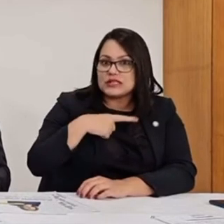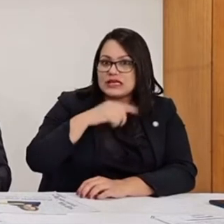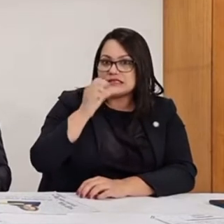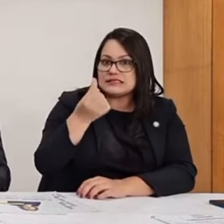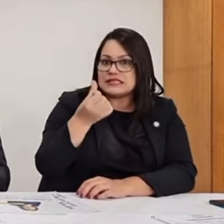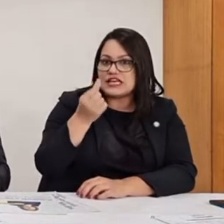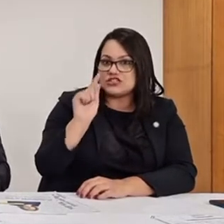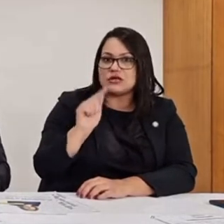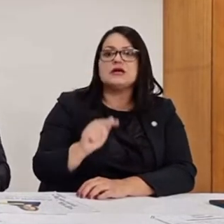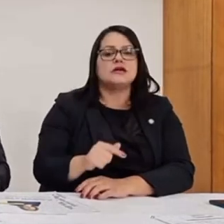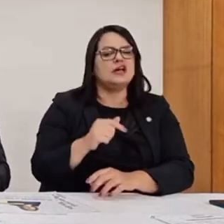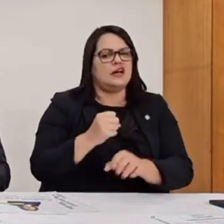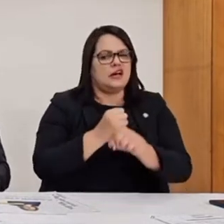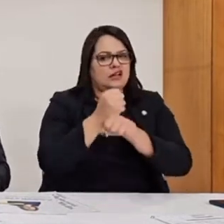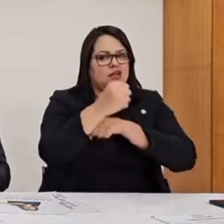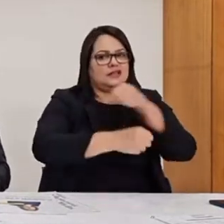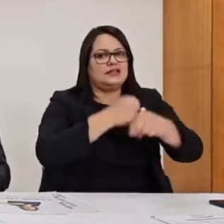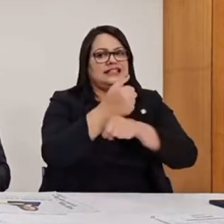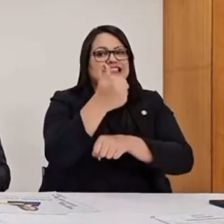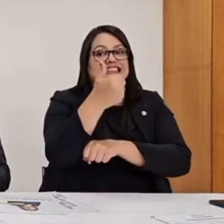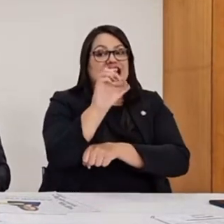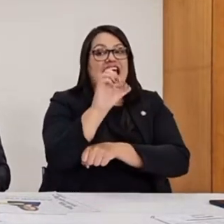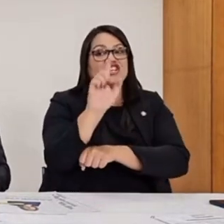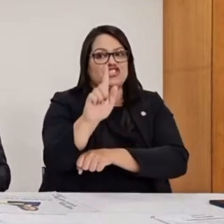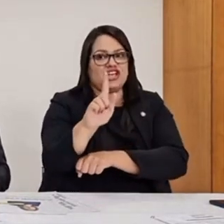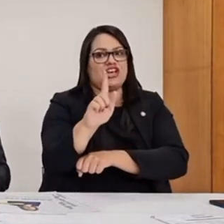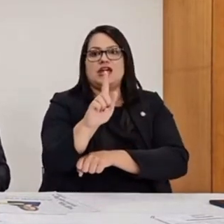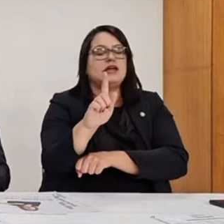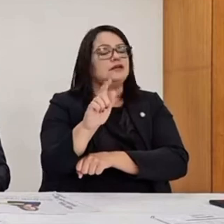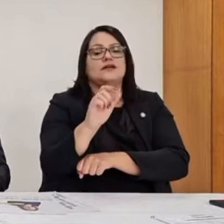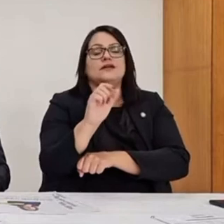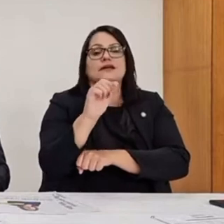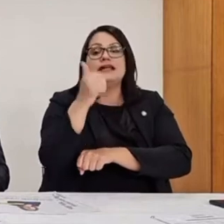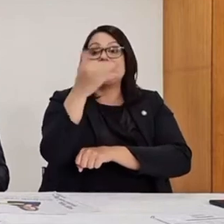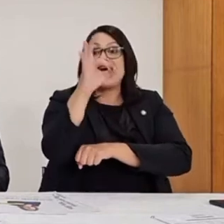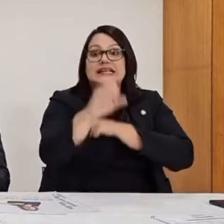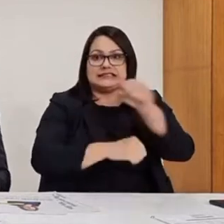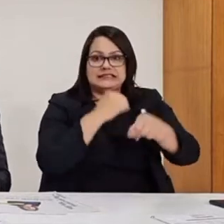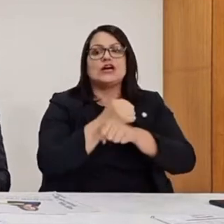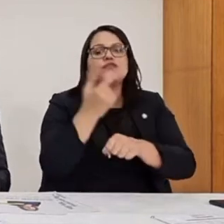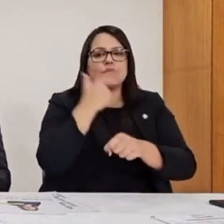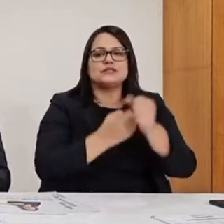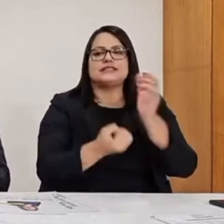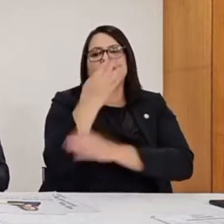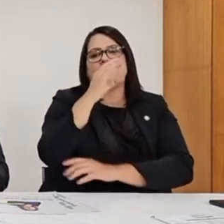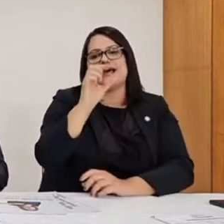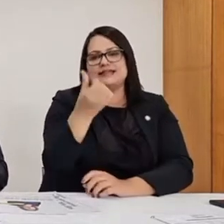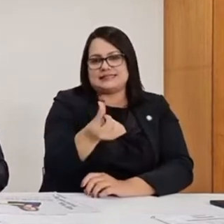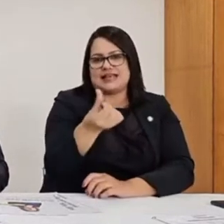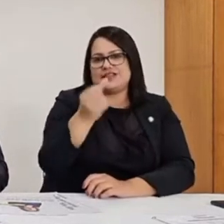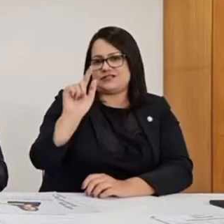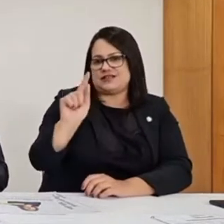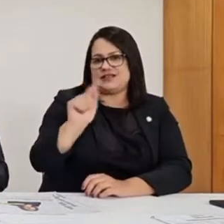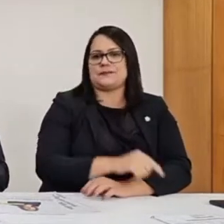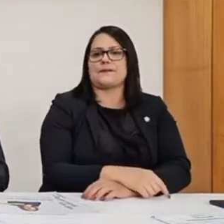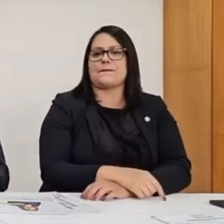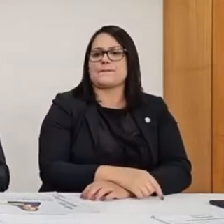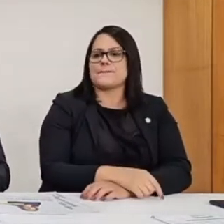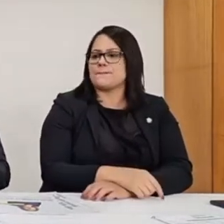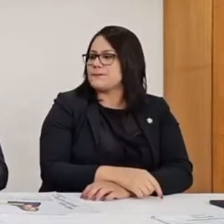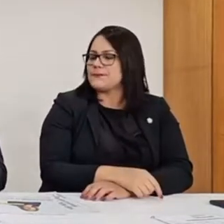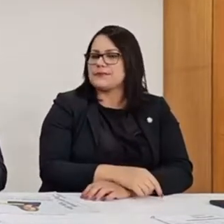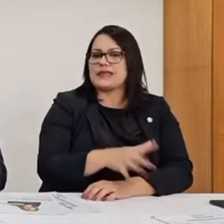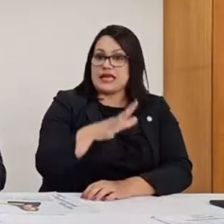daqui a 10 anos. Já. Daqui a 10 anos, meia dúzia G. Um G dura 10 anos. Um G dura 10 anos. É isso, presidente. É isso. De permissão